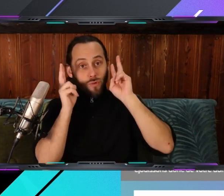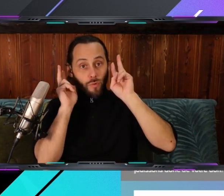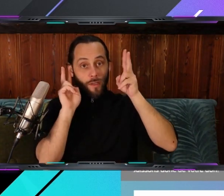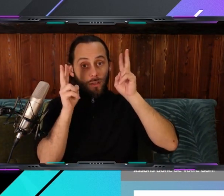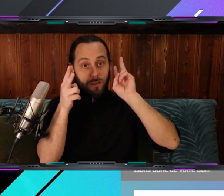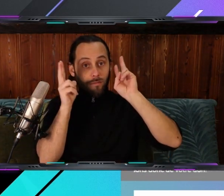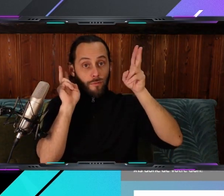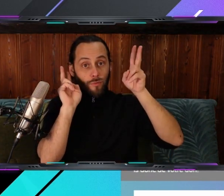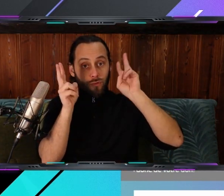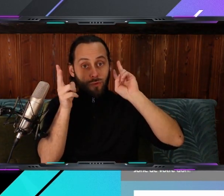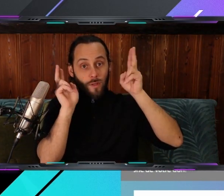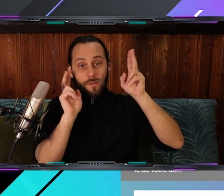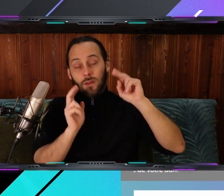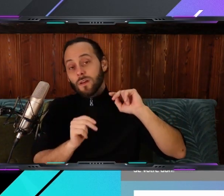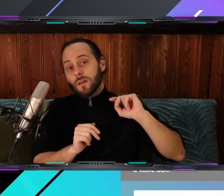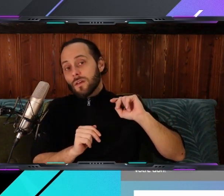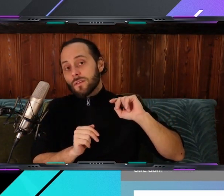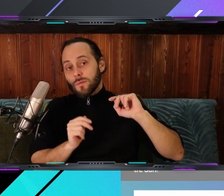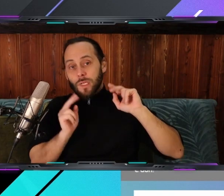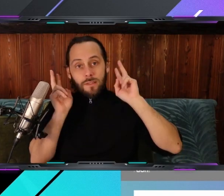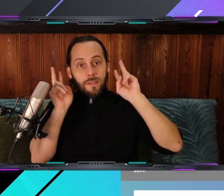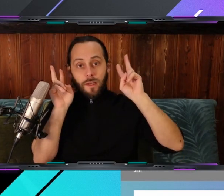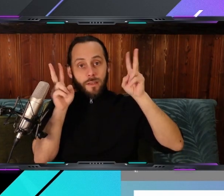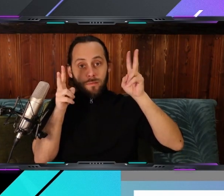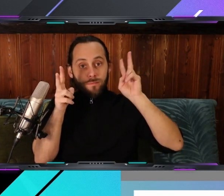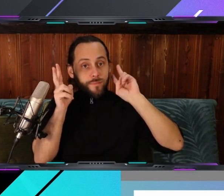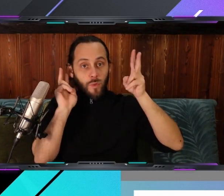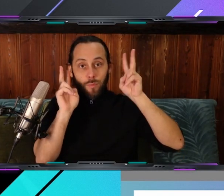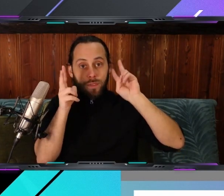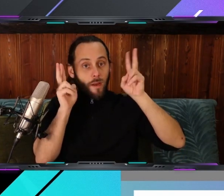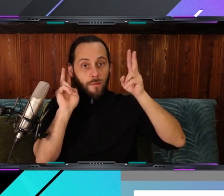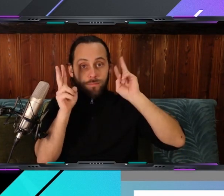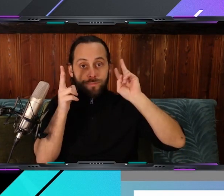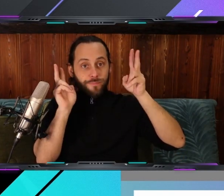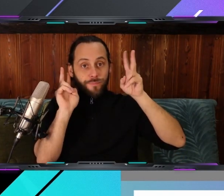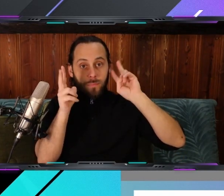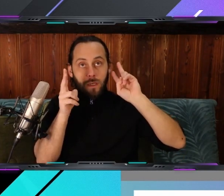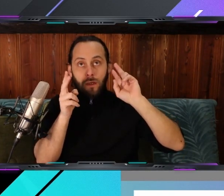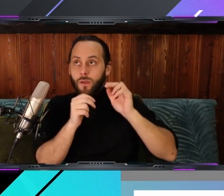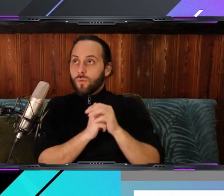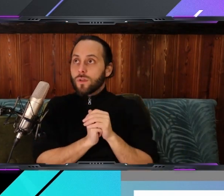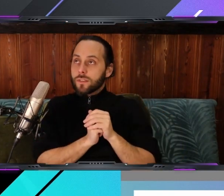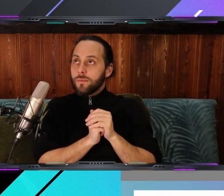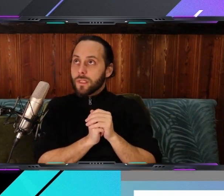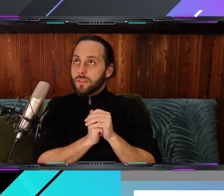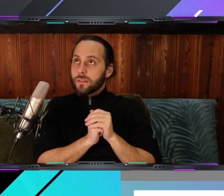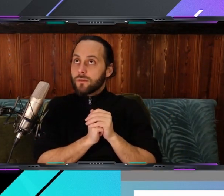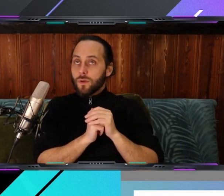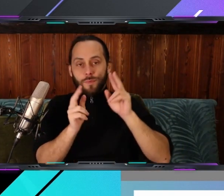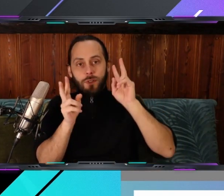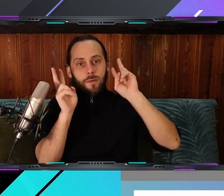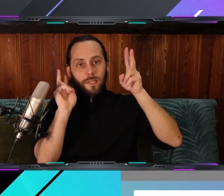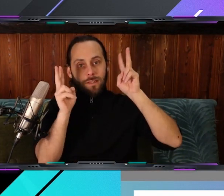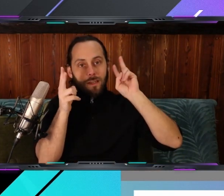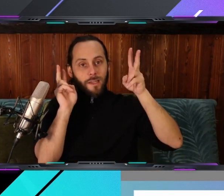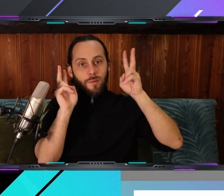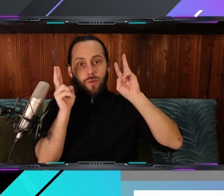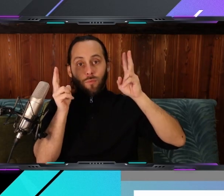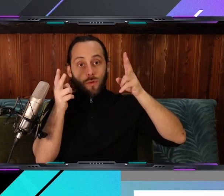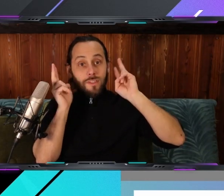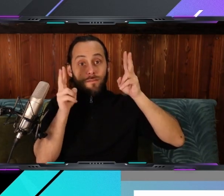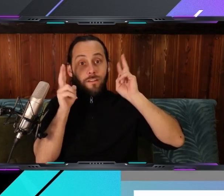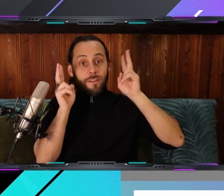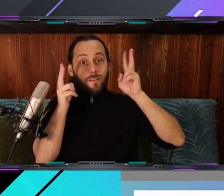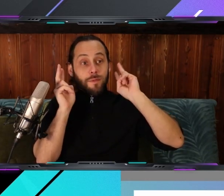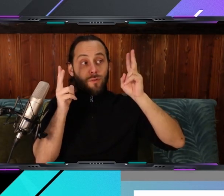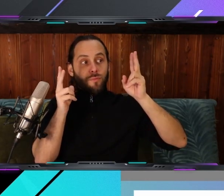Juste 2 doigts qui font gauche-droite. Ça imite les sirènes. Hôpital. Ou est-ce que ça imite les sirènes? Ouais, je pense que ça imite les sirènes. Et puis